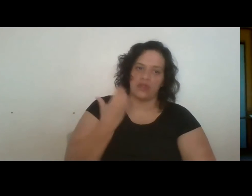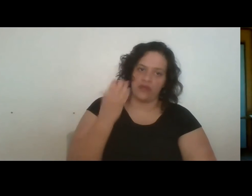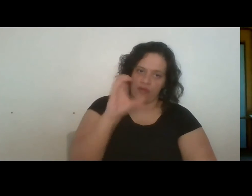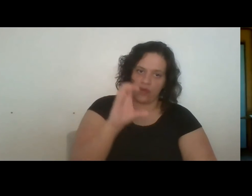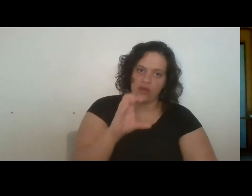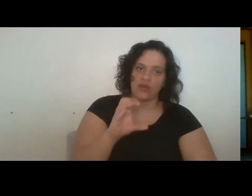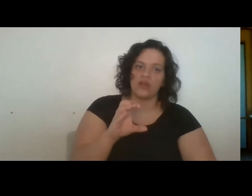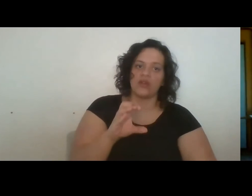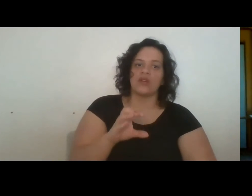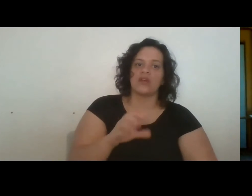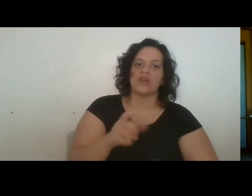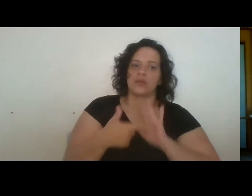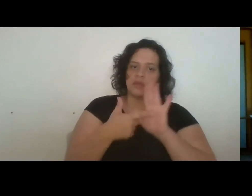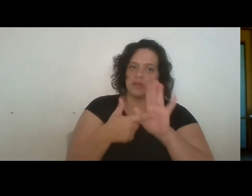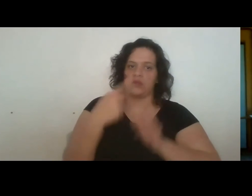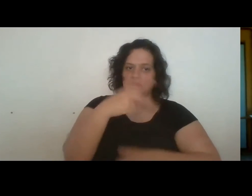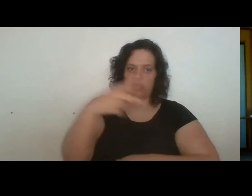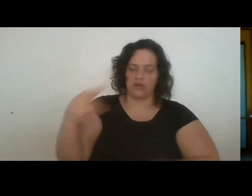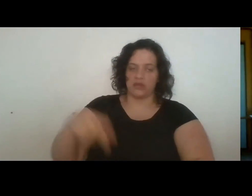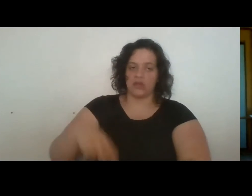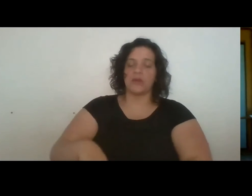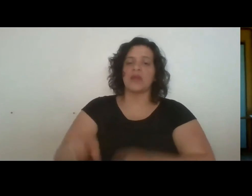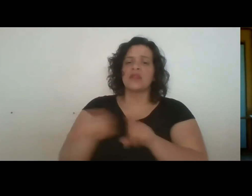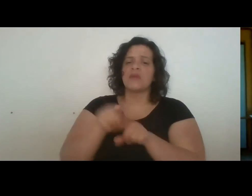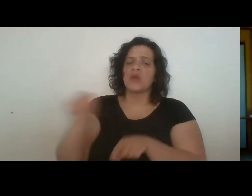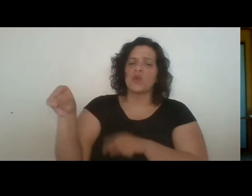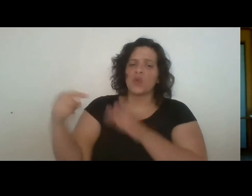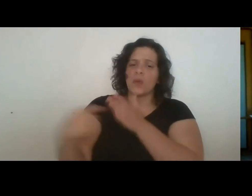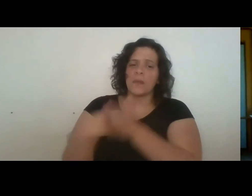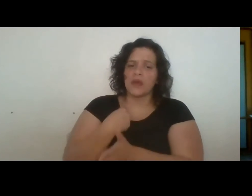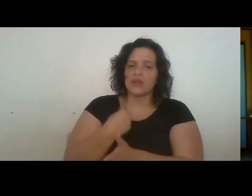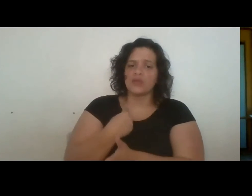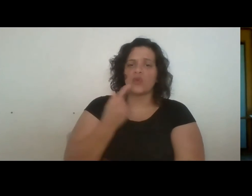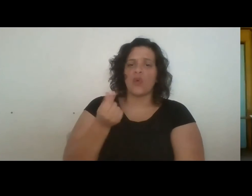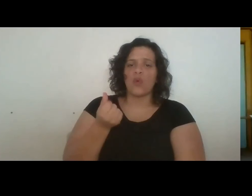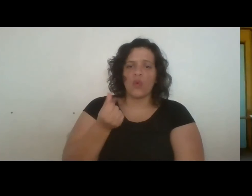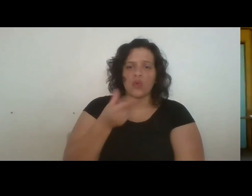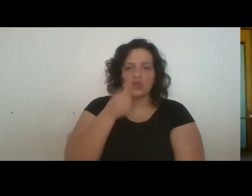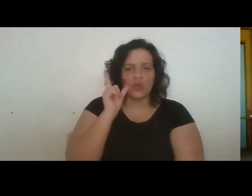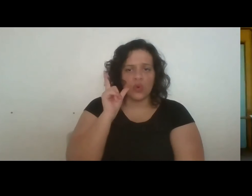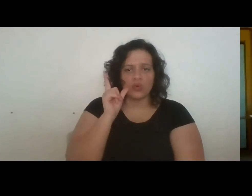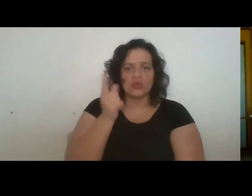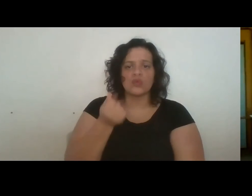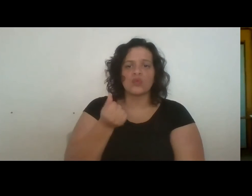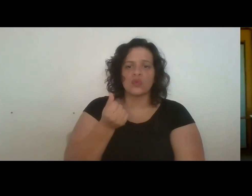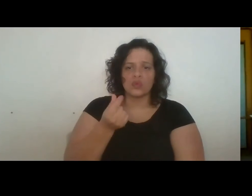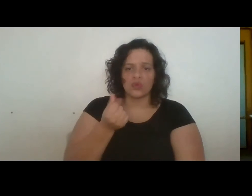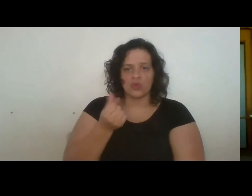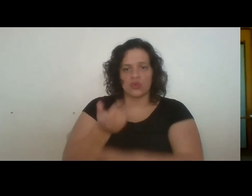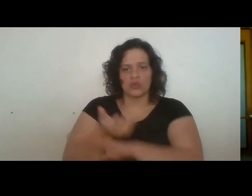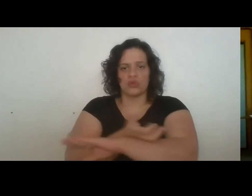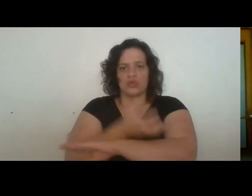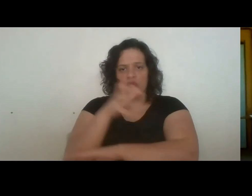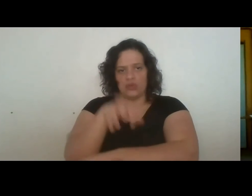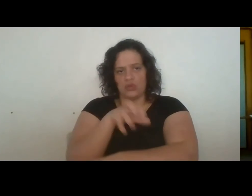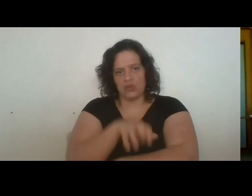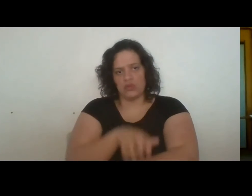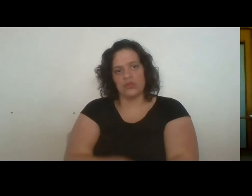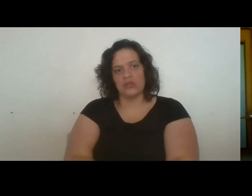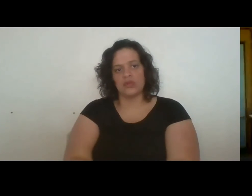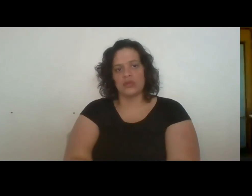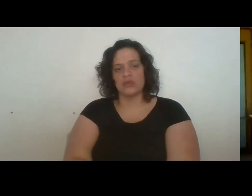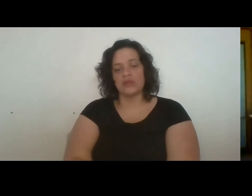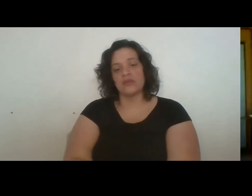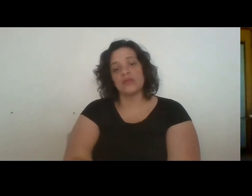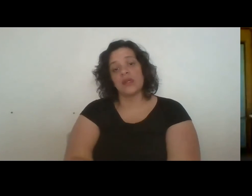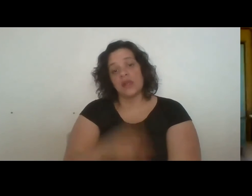para vocês. Me perguntaram também sobre custos ontem, né? Quanto custa um jardim de chuva? Aí lembrando,